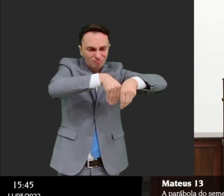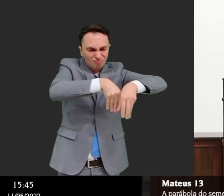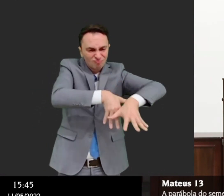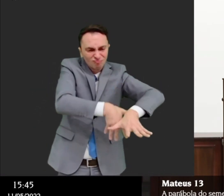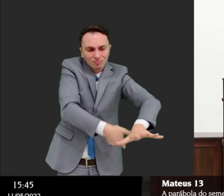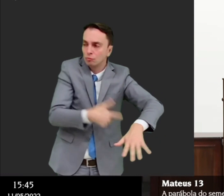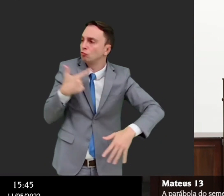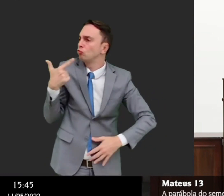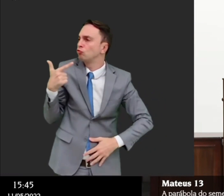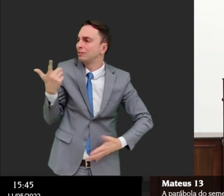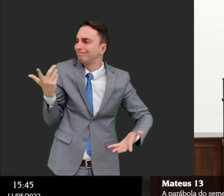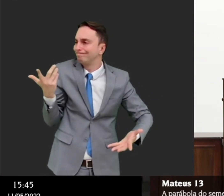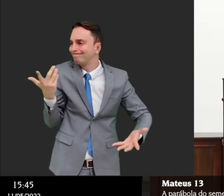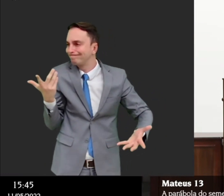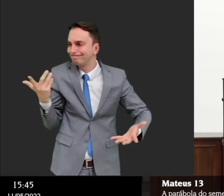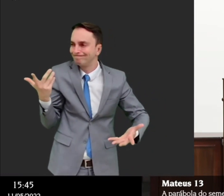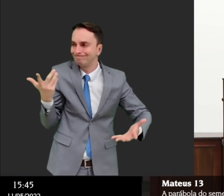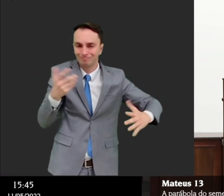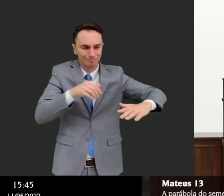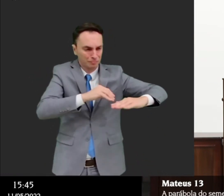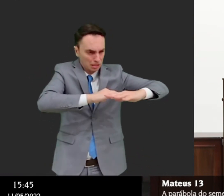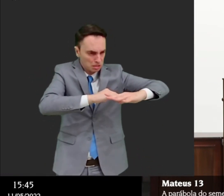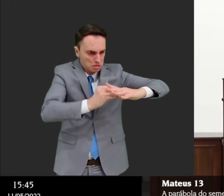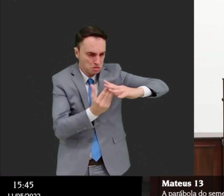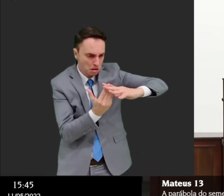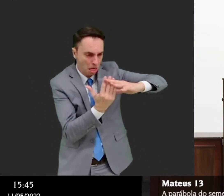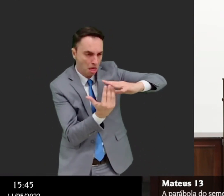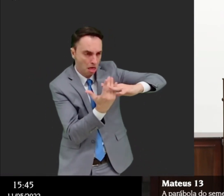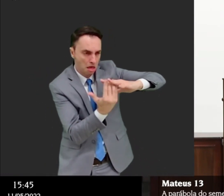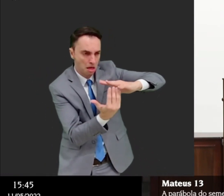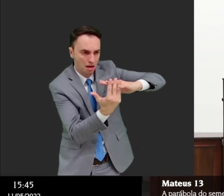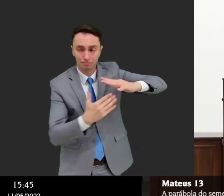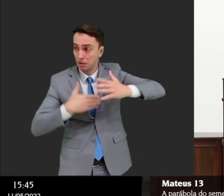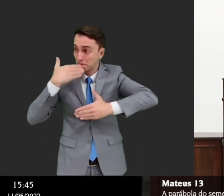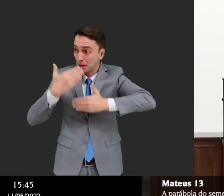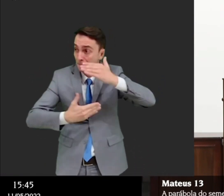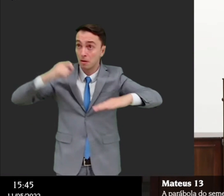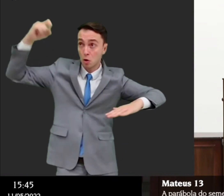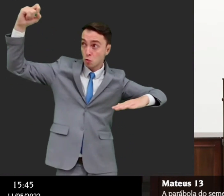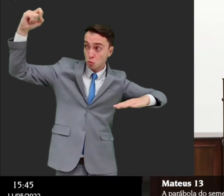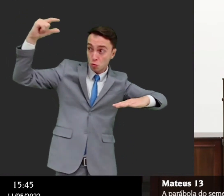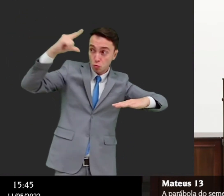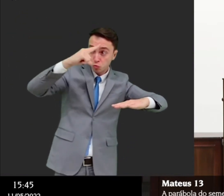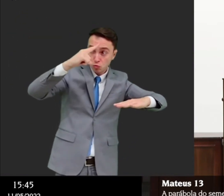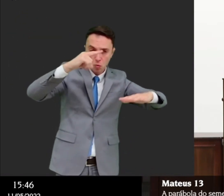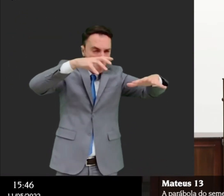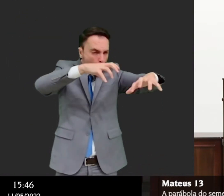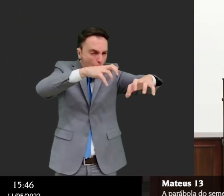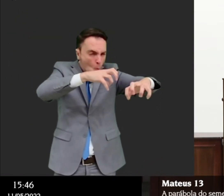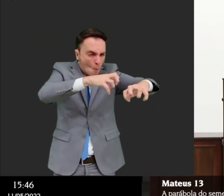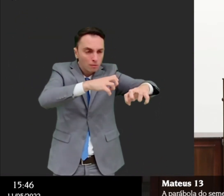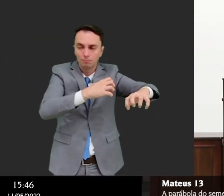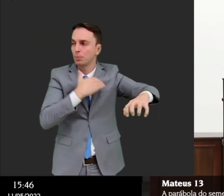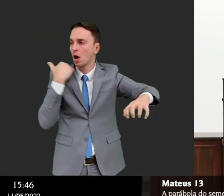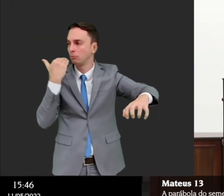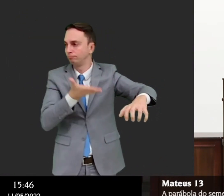terra funda. Logo, mas vindo o sol, queimou-se e secou-se por não ter raiz.